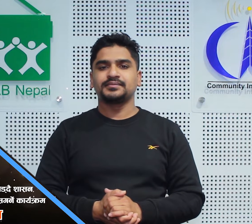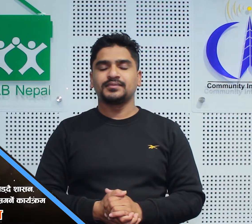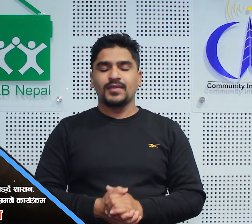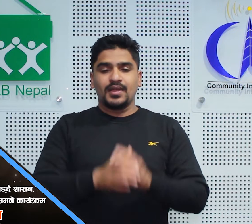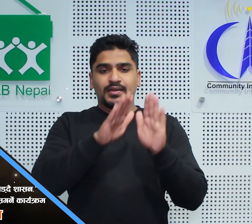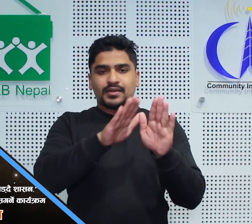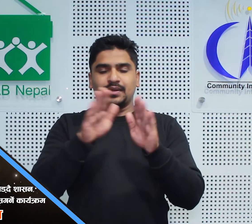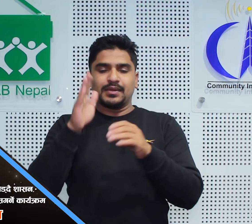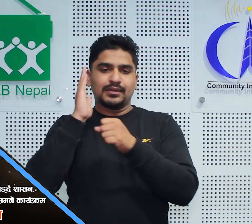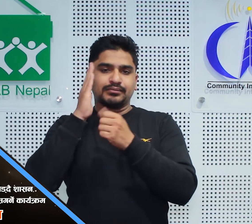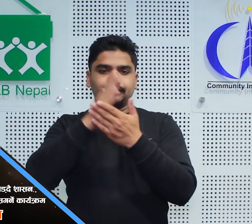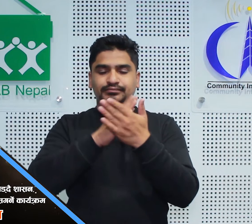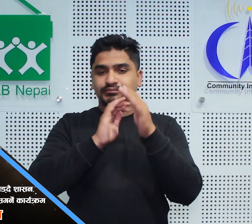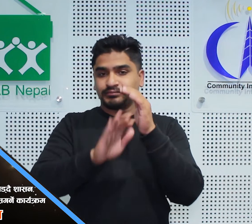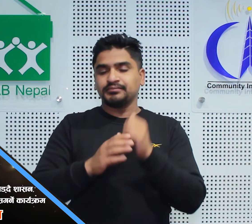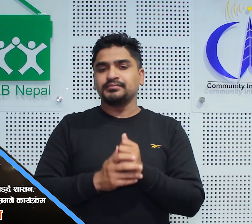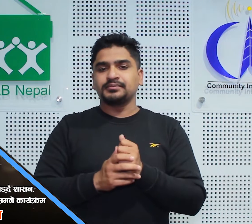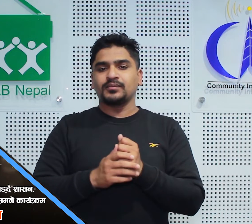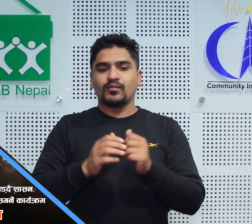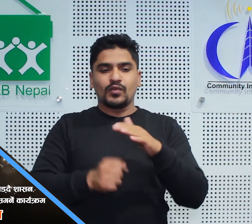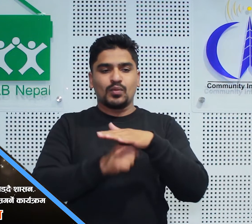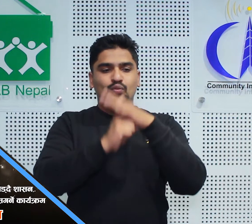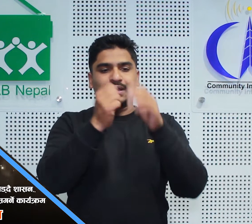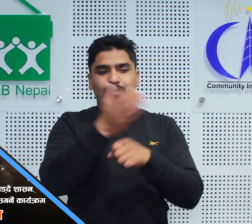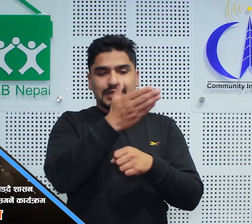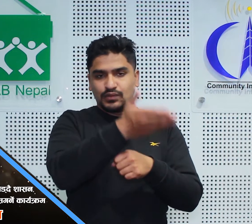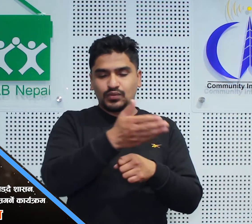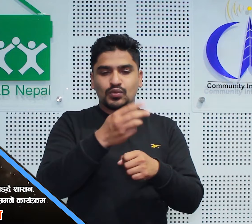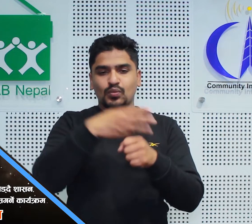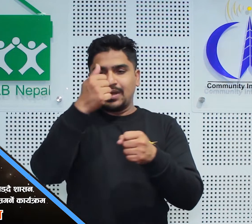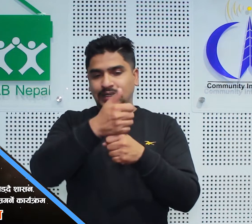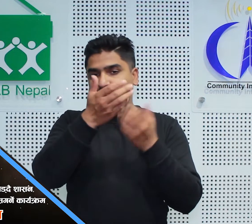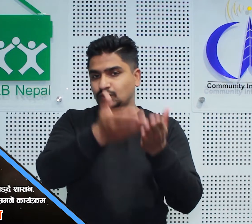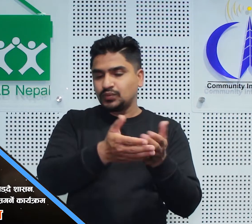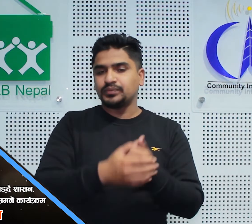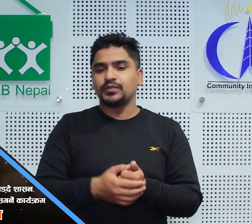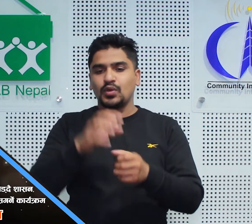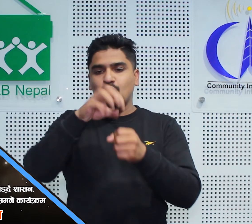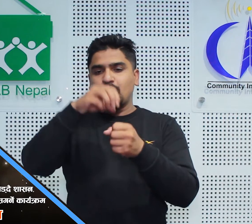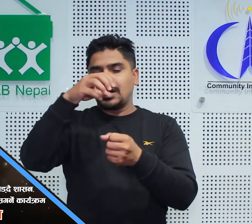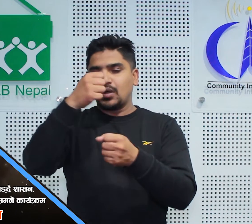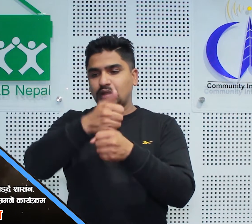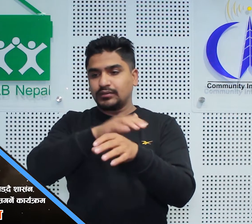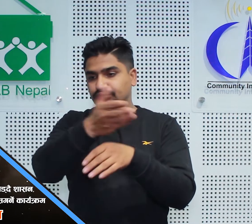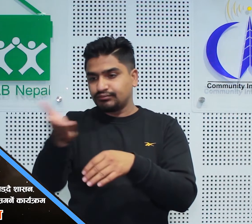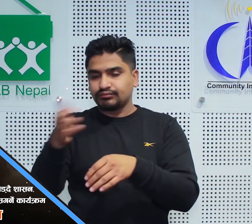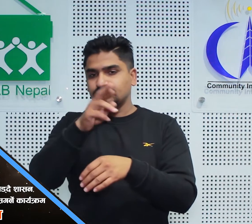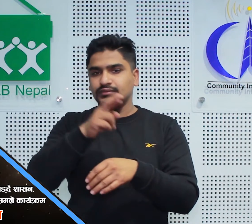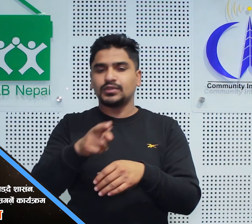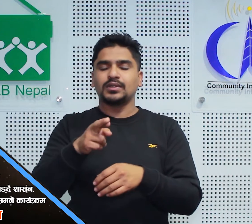धन्यवाद उद्घोषकज्यू, मुख्यमन्त्रीज्यू, उपाध्यक्षज्यू, वडा अध्यक्षज्यूहरू र